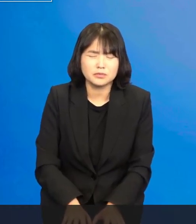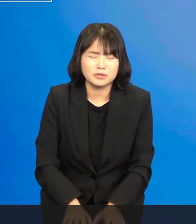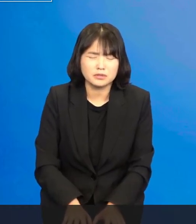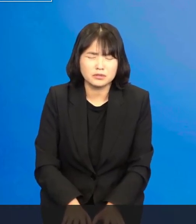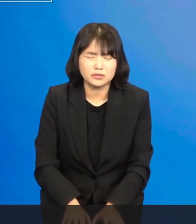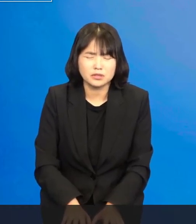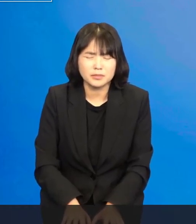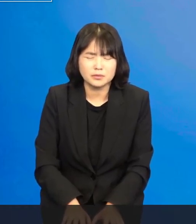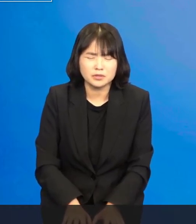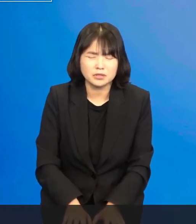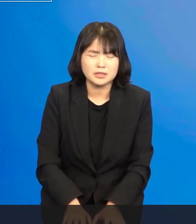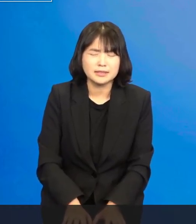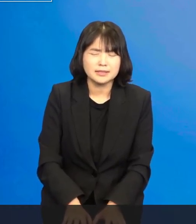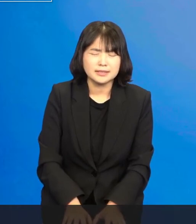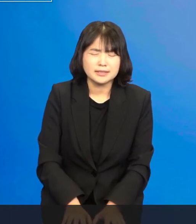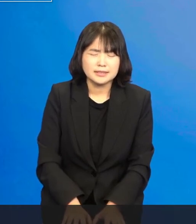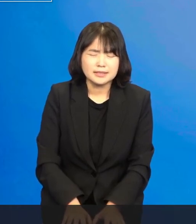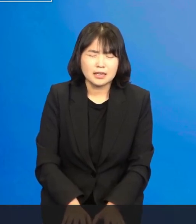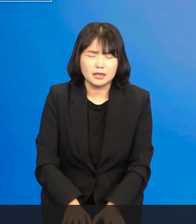살려주시옵소서. 주님,